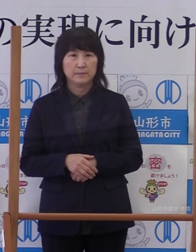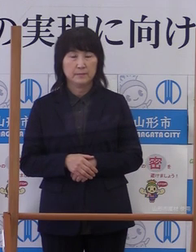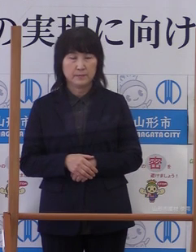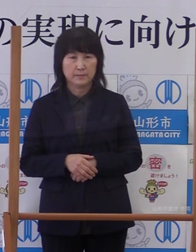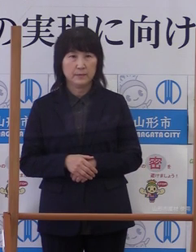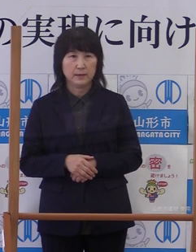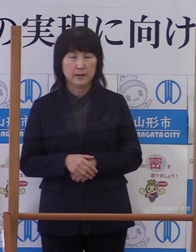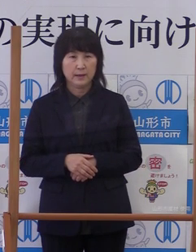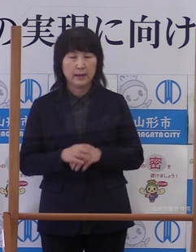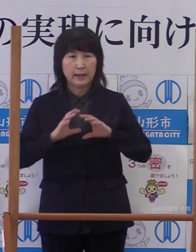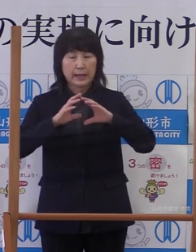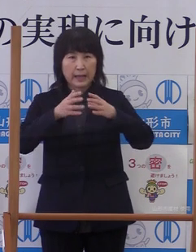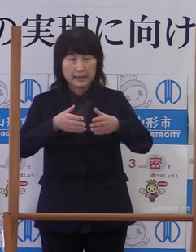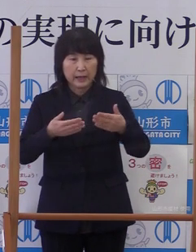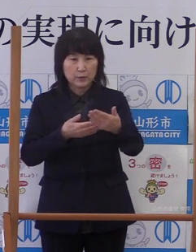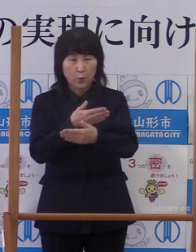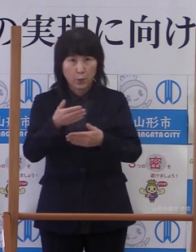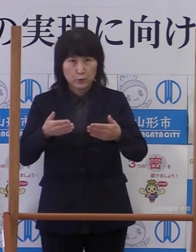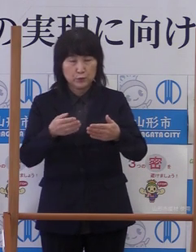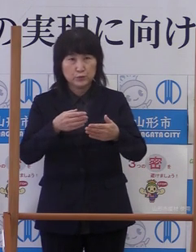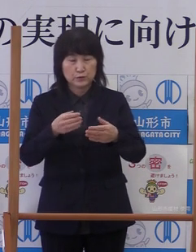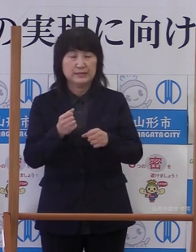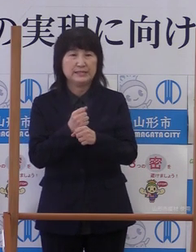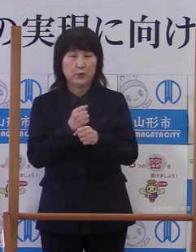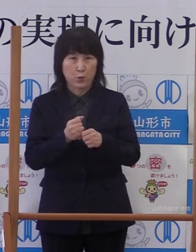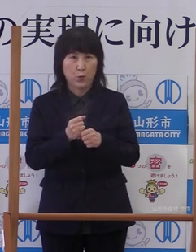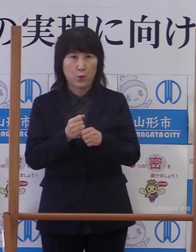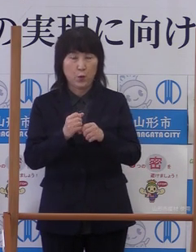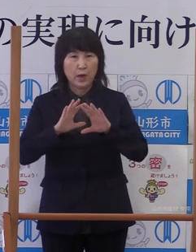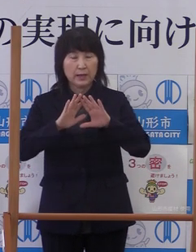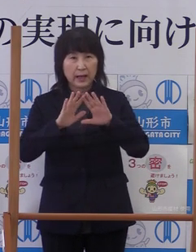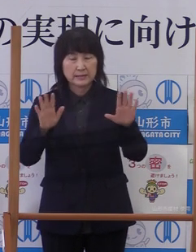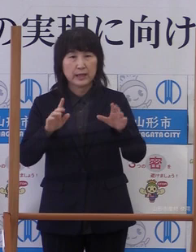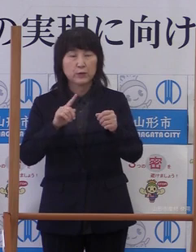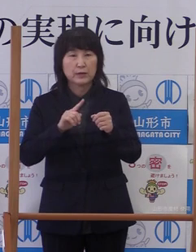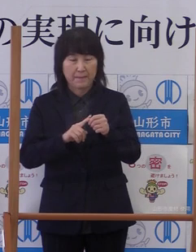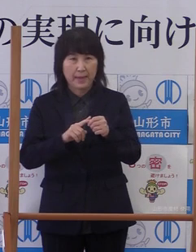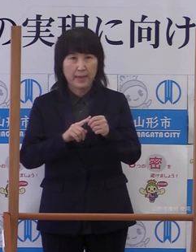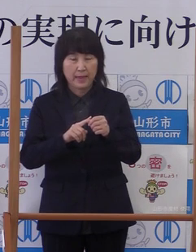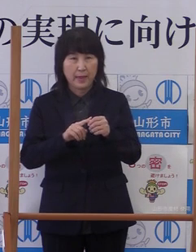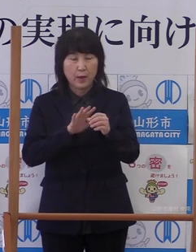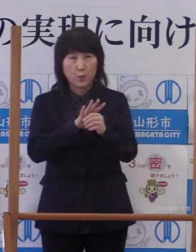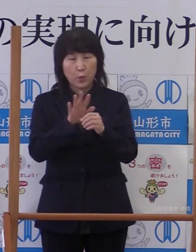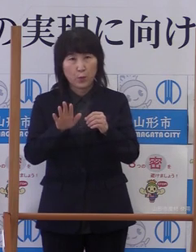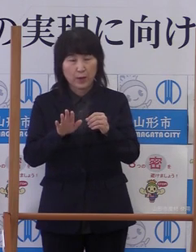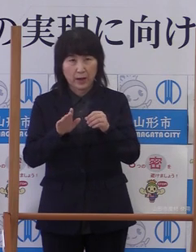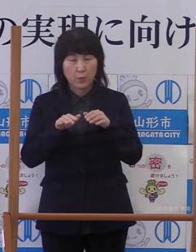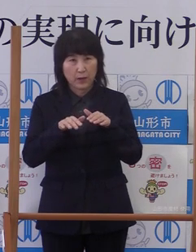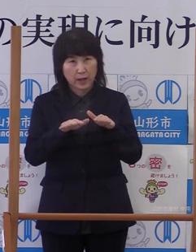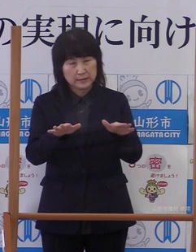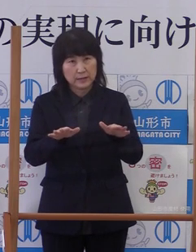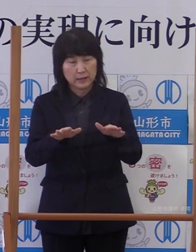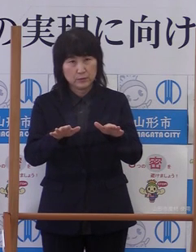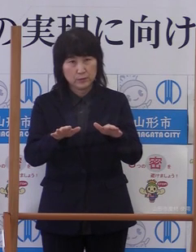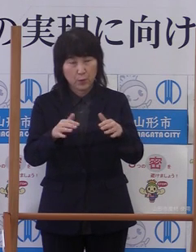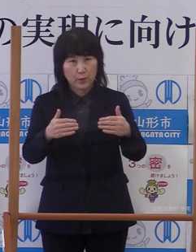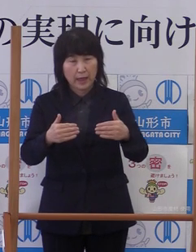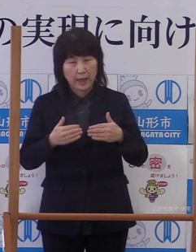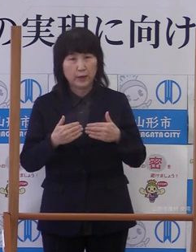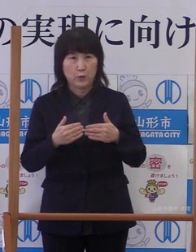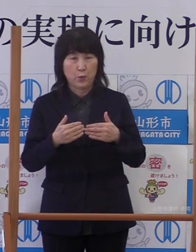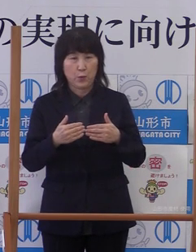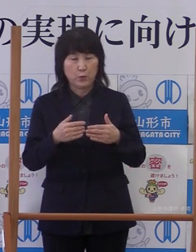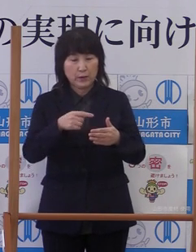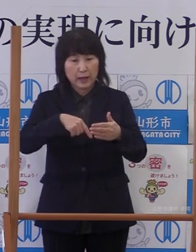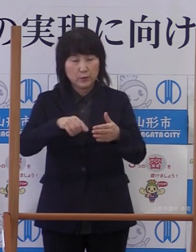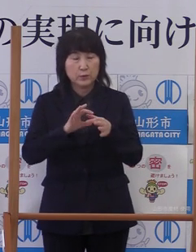なお、海外との交流事業や開催にあたり新型コロナウイルス感染症の影響を受ける事業等への対応